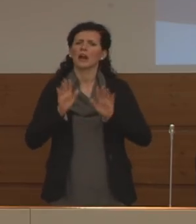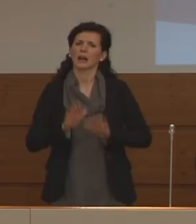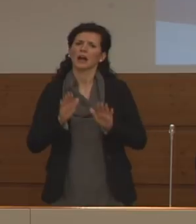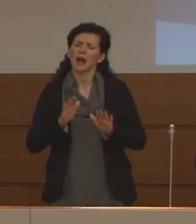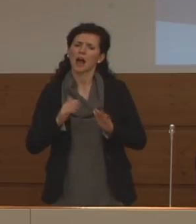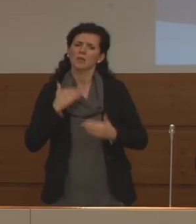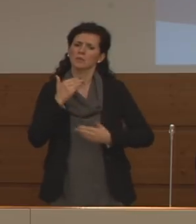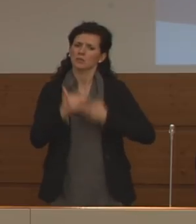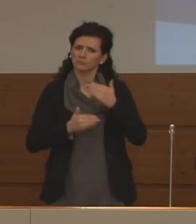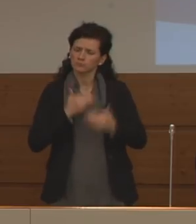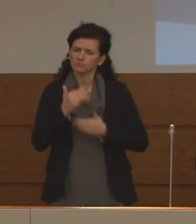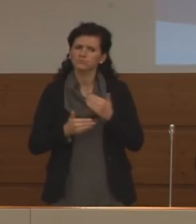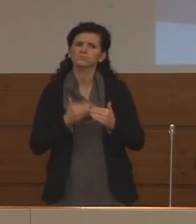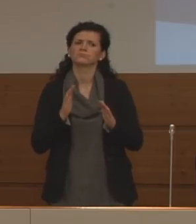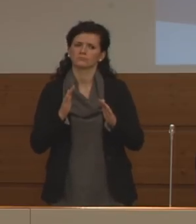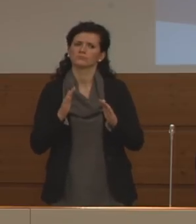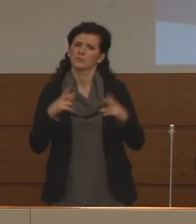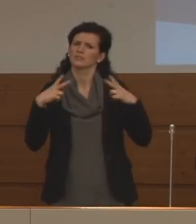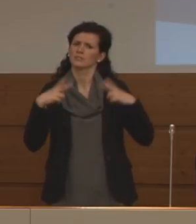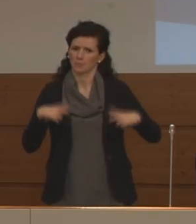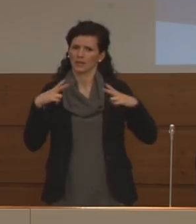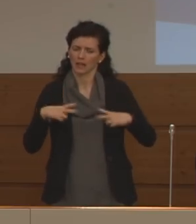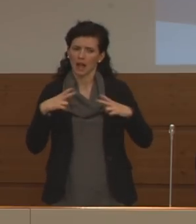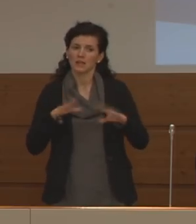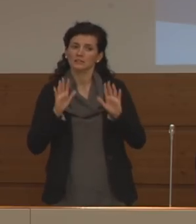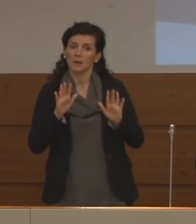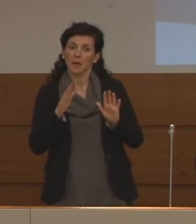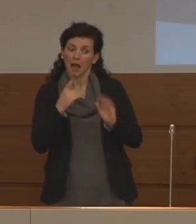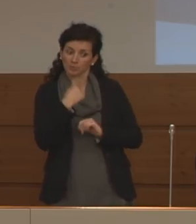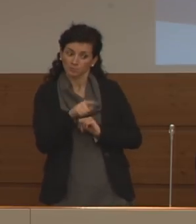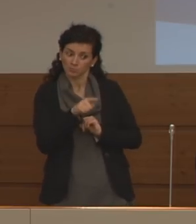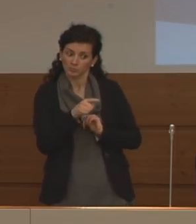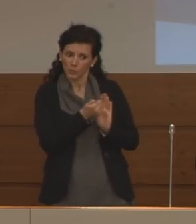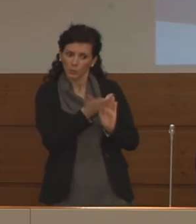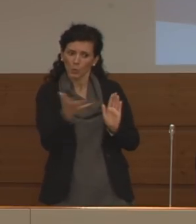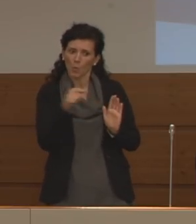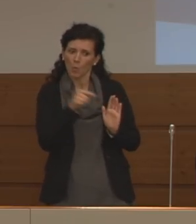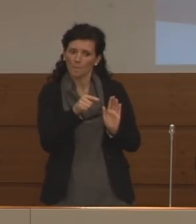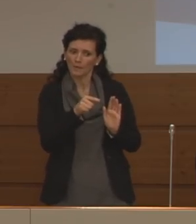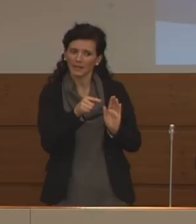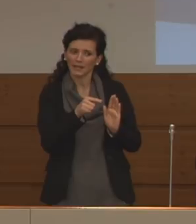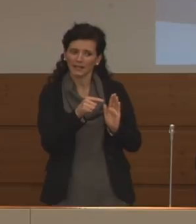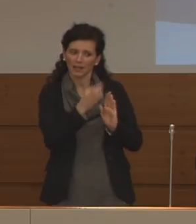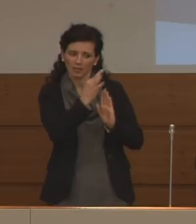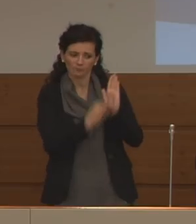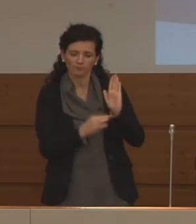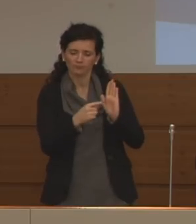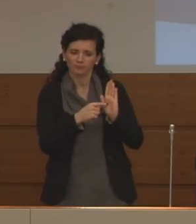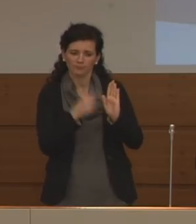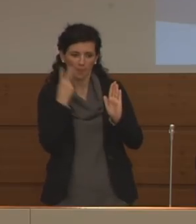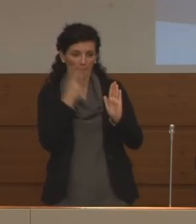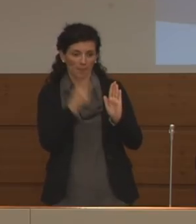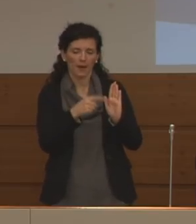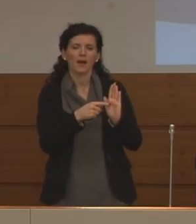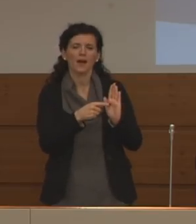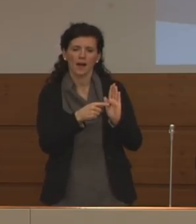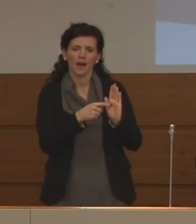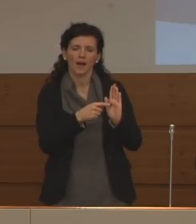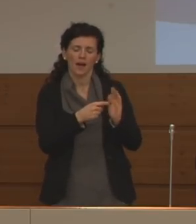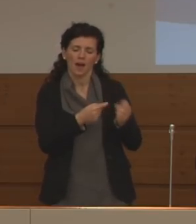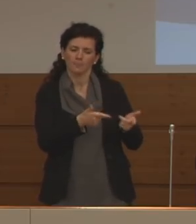indubitabilmente un segnale che vogliamo soprattutto perché arriva